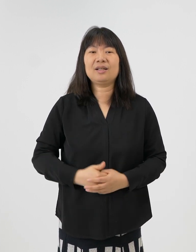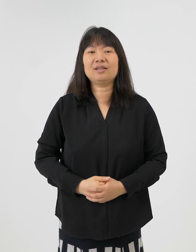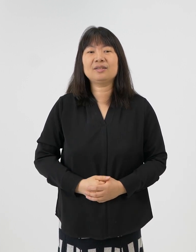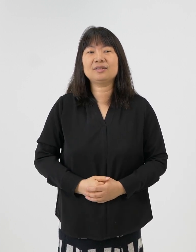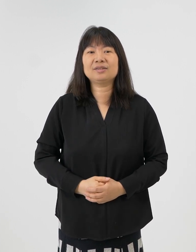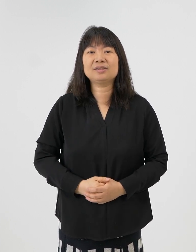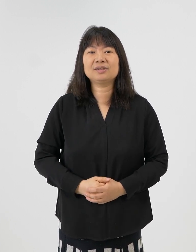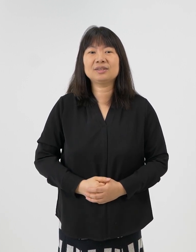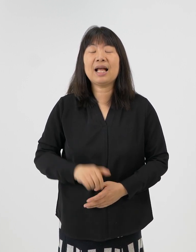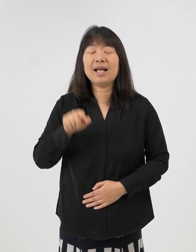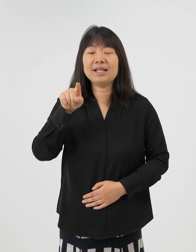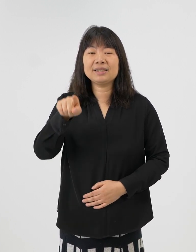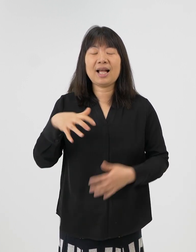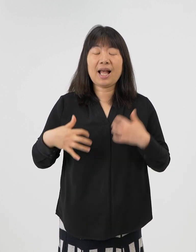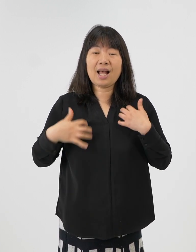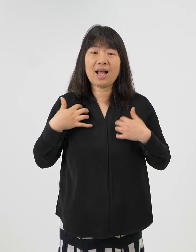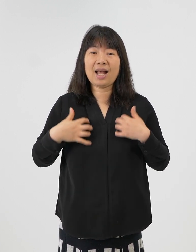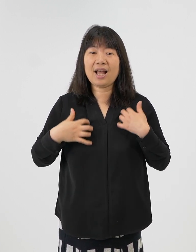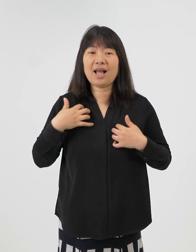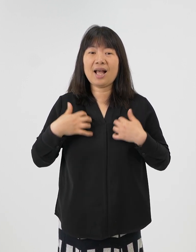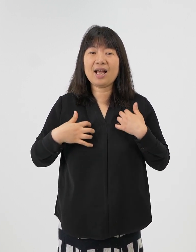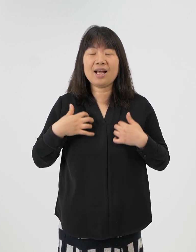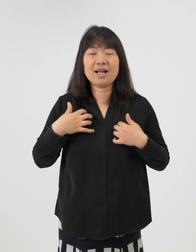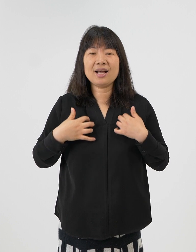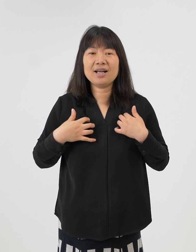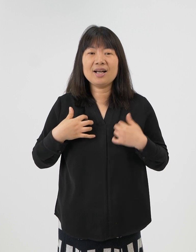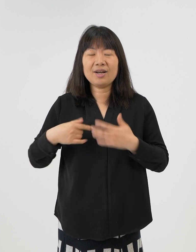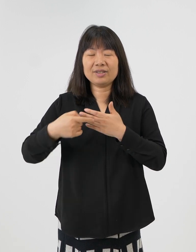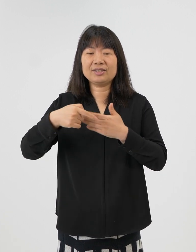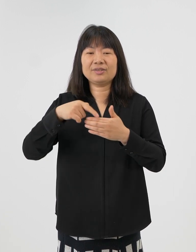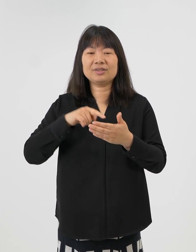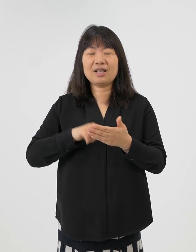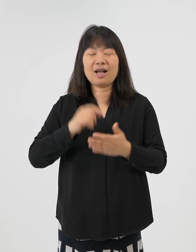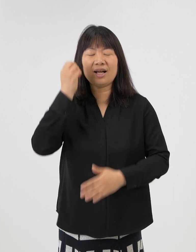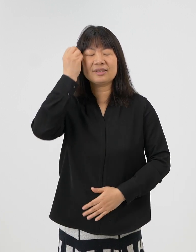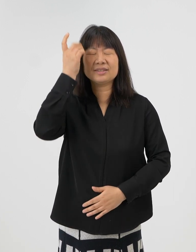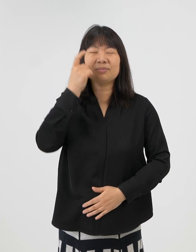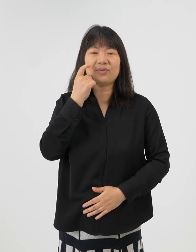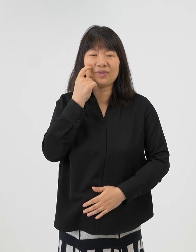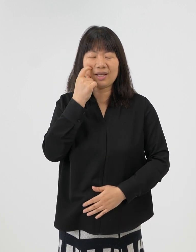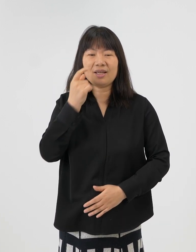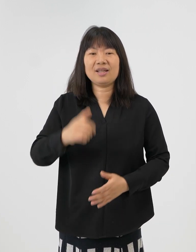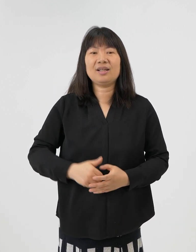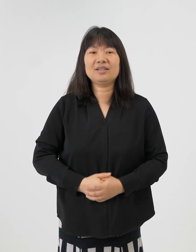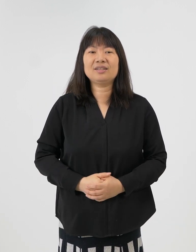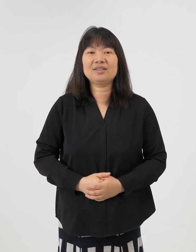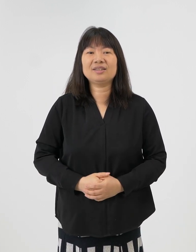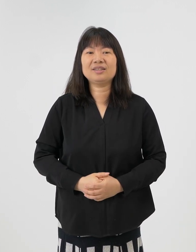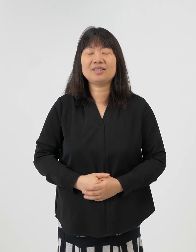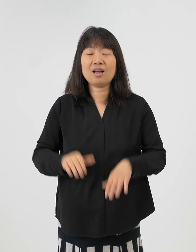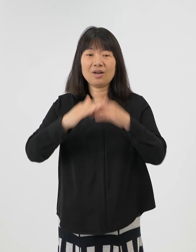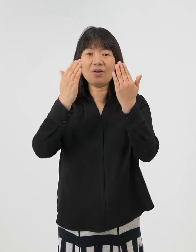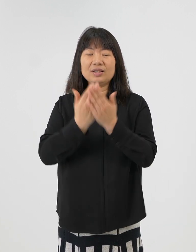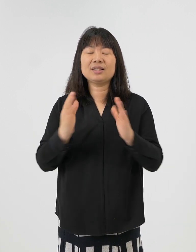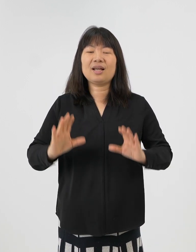복되도다. 이 기쁜 마음 못 이겨서 온